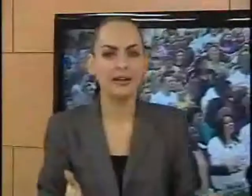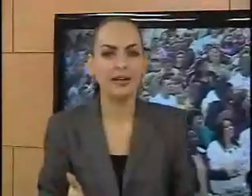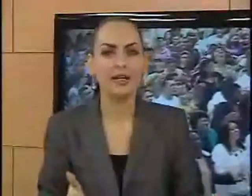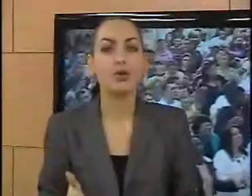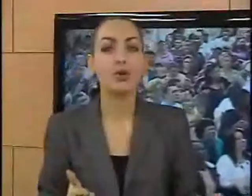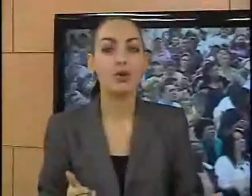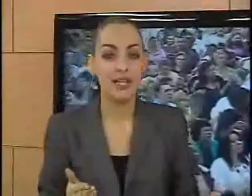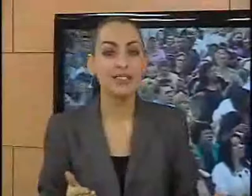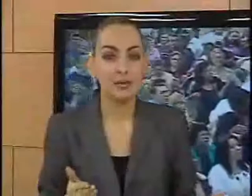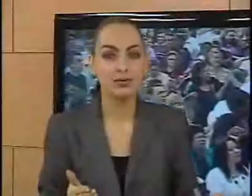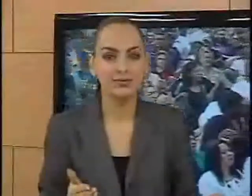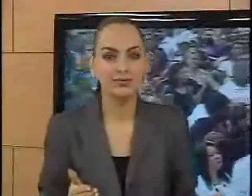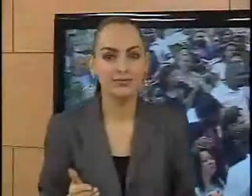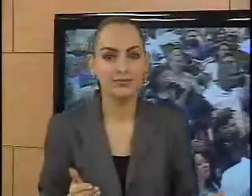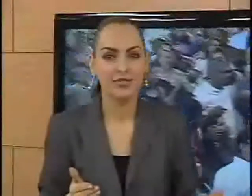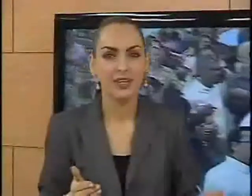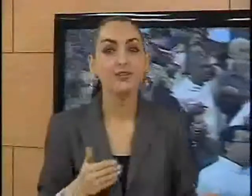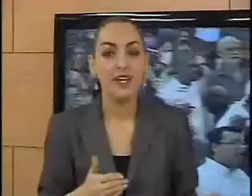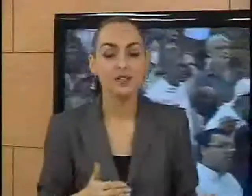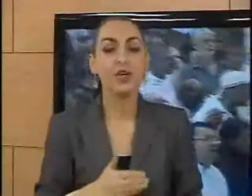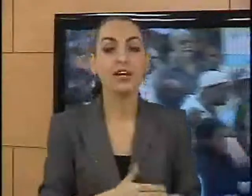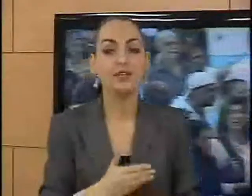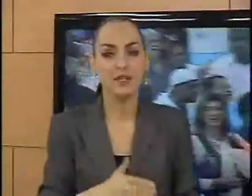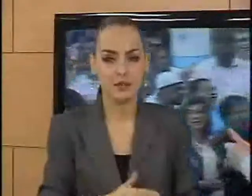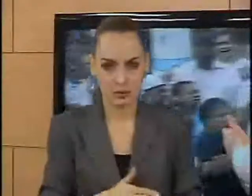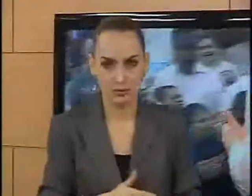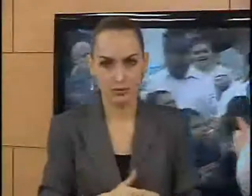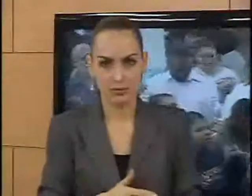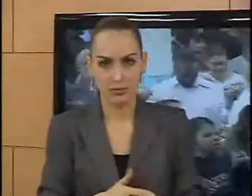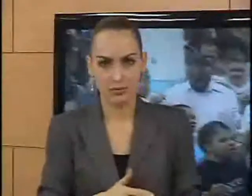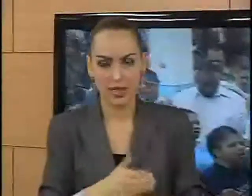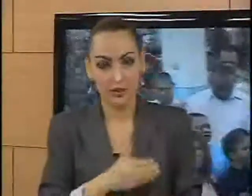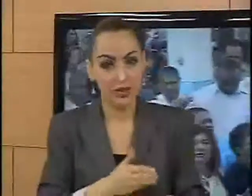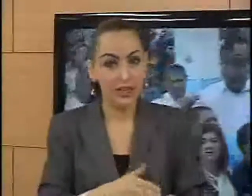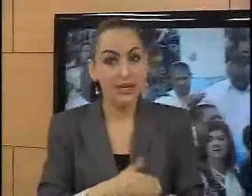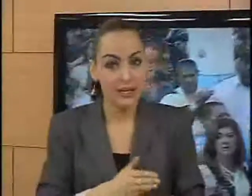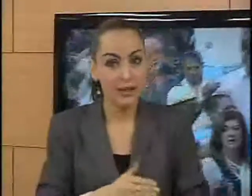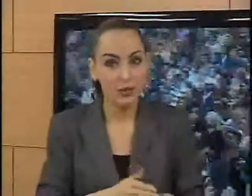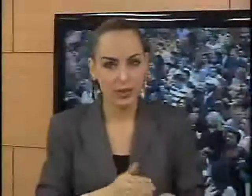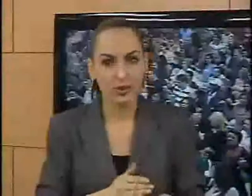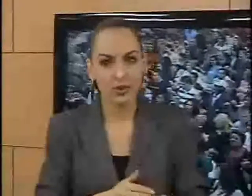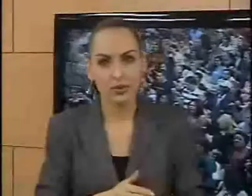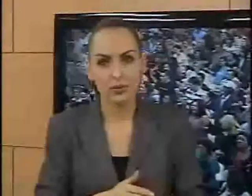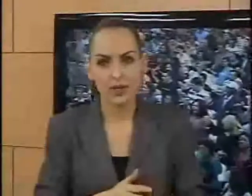ela colocou em ação. Fez, foi lá e fez. Ela devia ter combatido